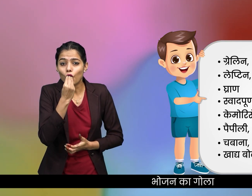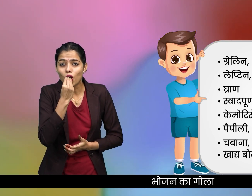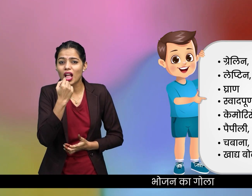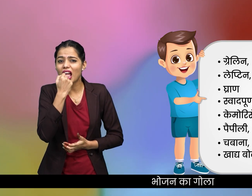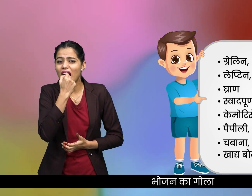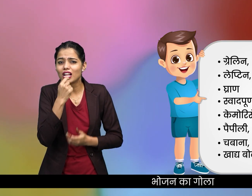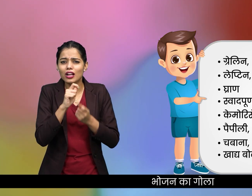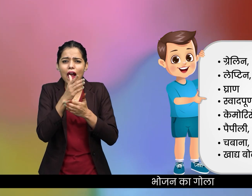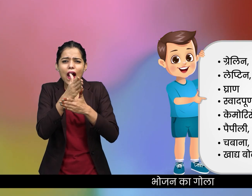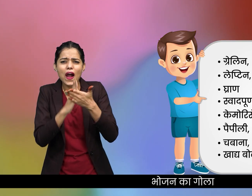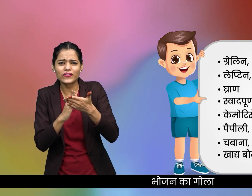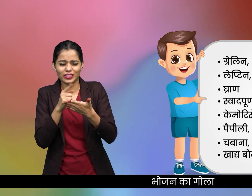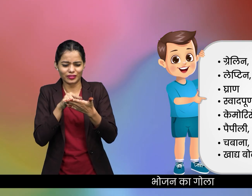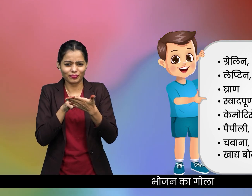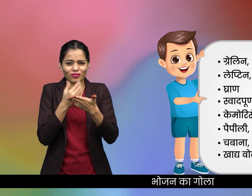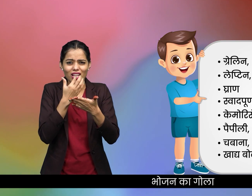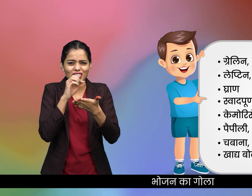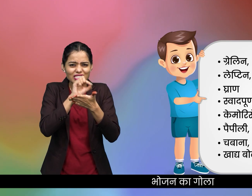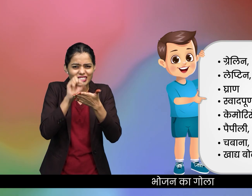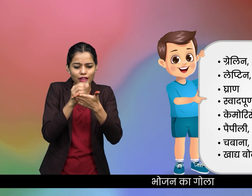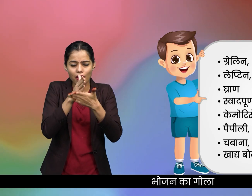भोजन का गोला।